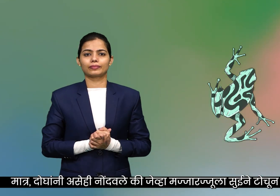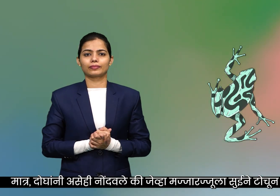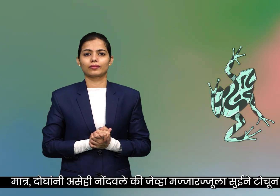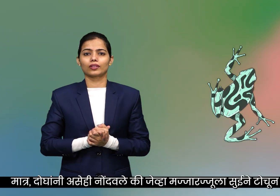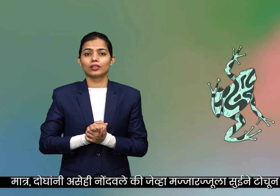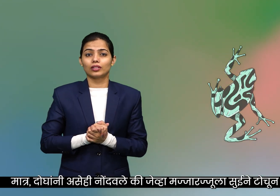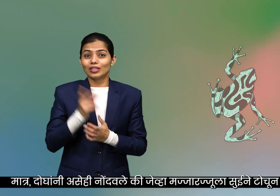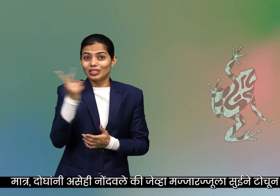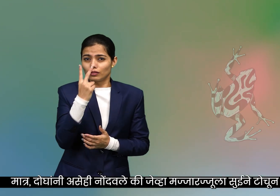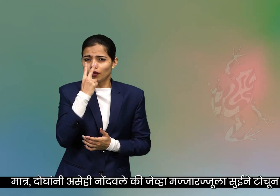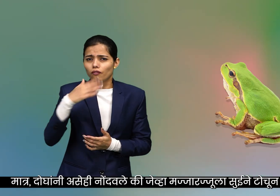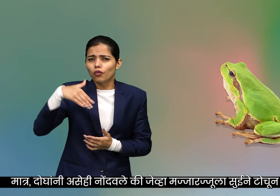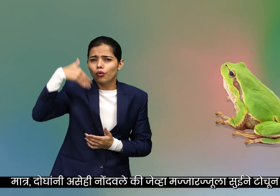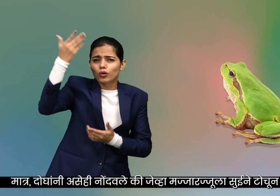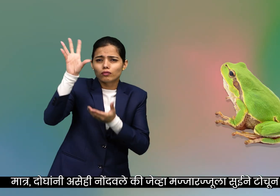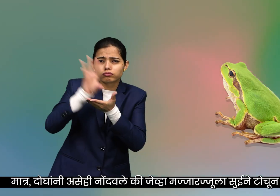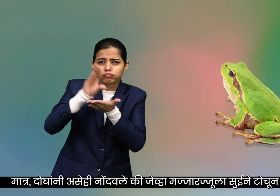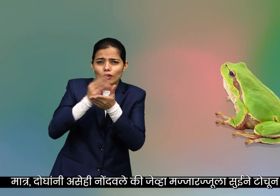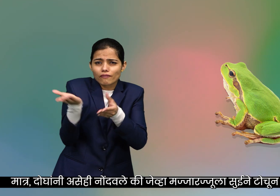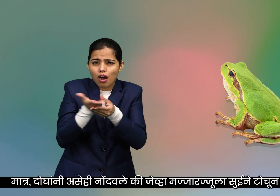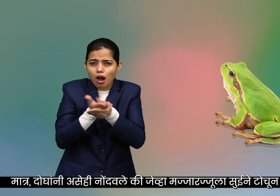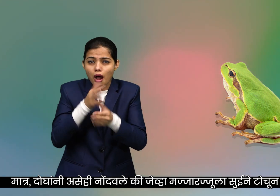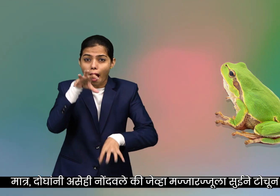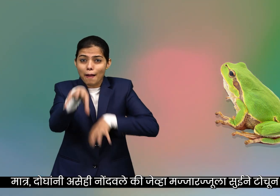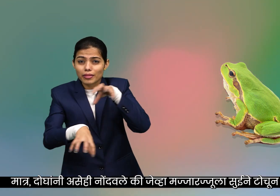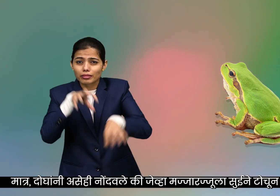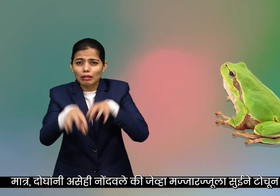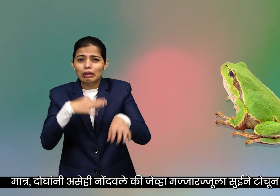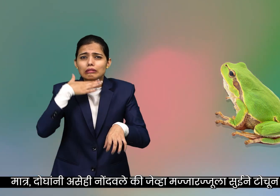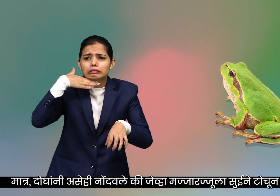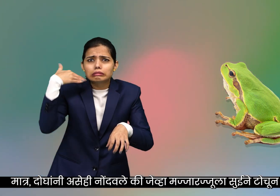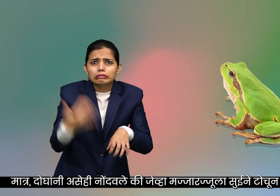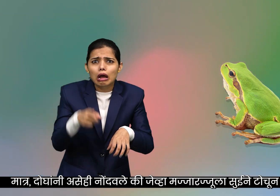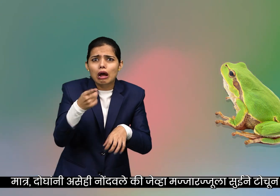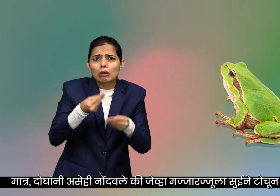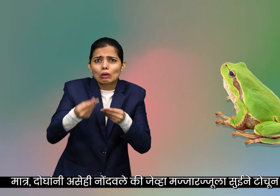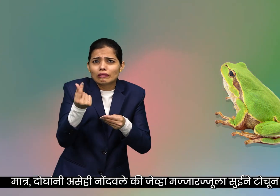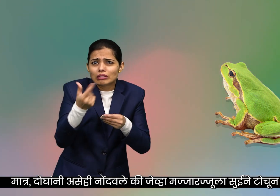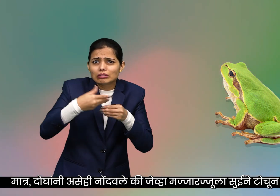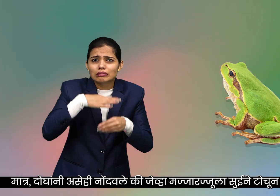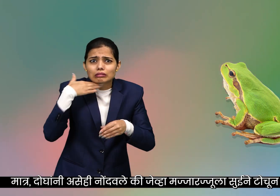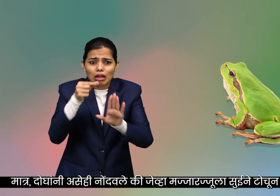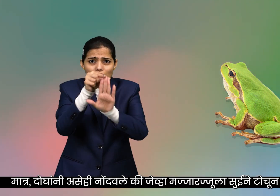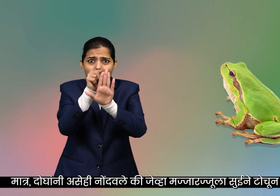मात्र दोघांनी असेही नोंदवले की जेव्हा मज्जारज्जूला सुईने टोचून नुकसान केले गेले